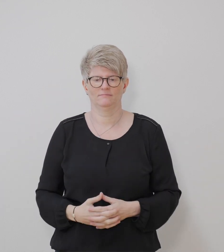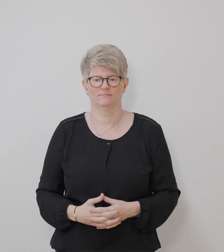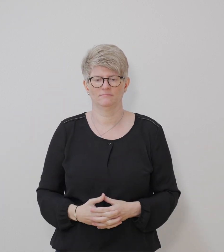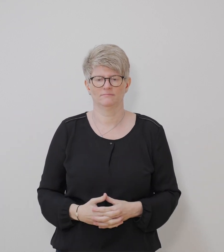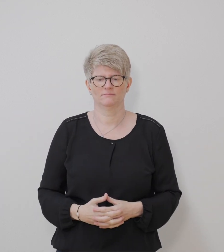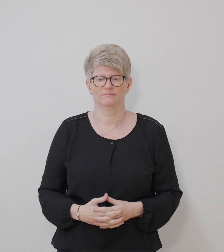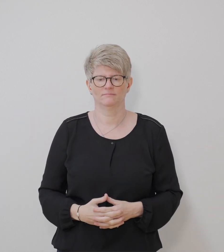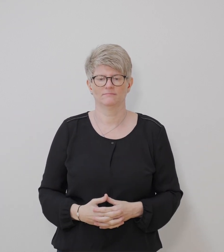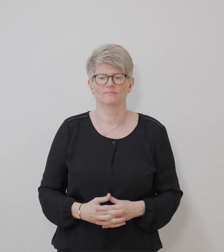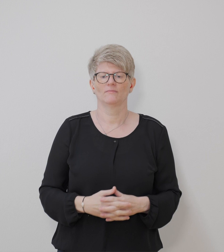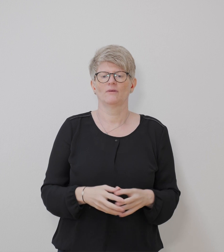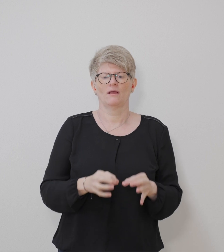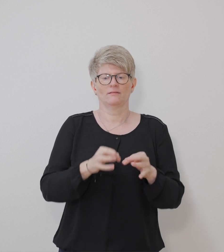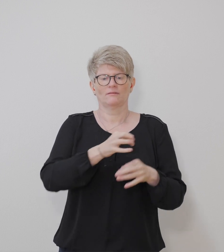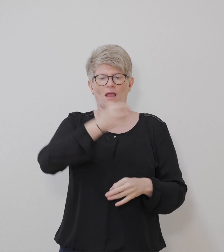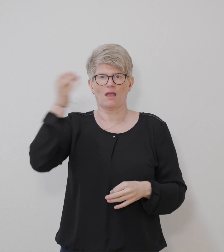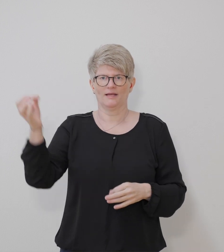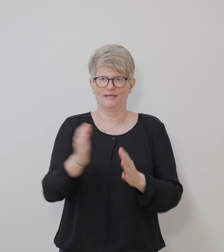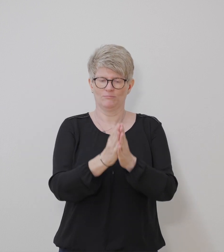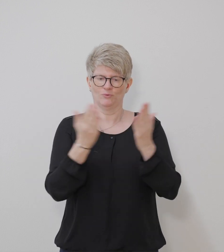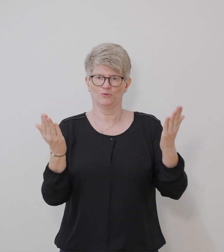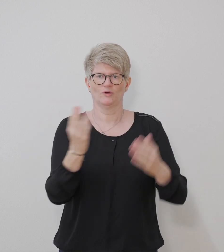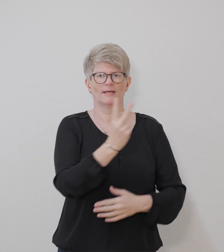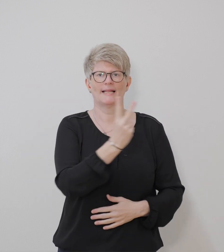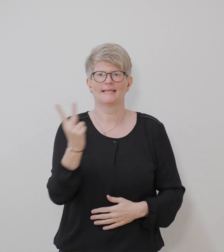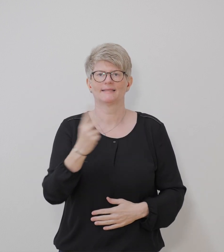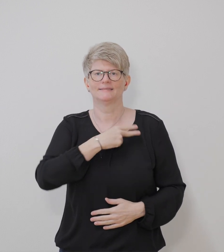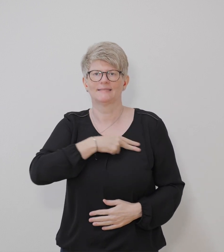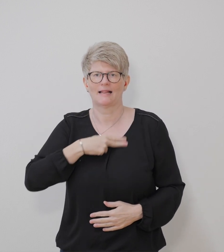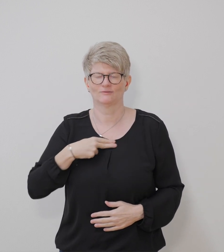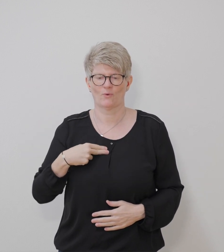aus dem Tagebuch des Klinikseelsorgers Markus L.